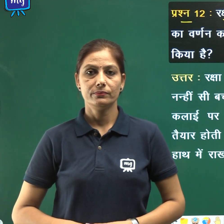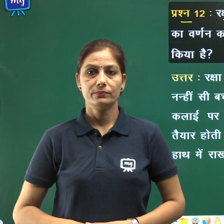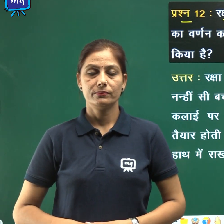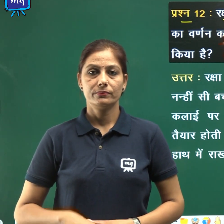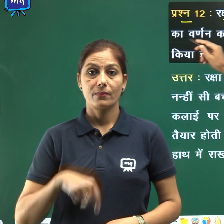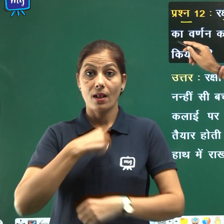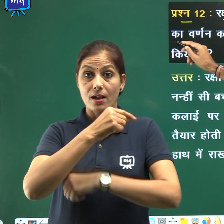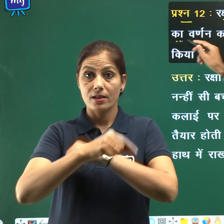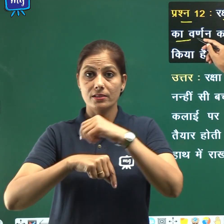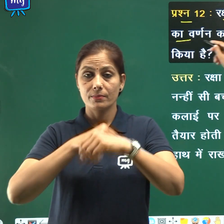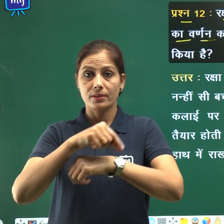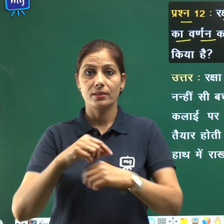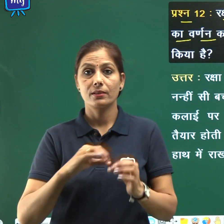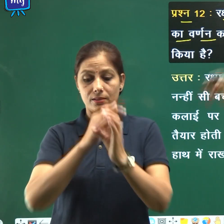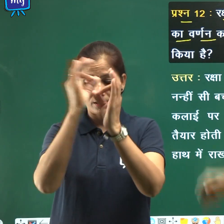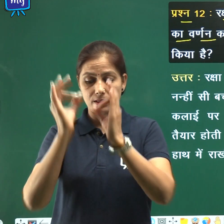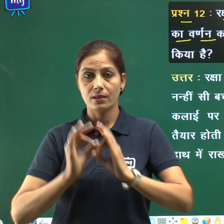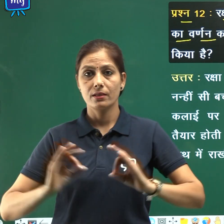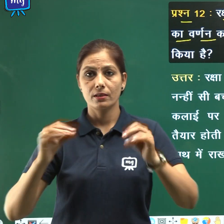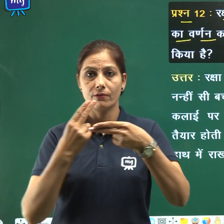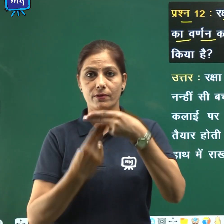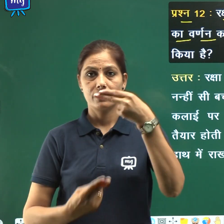रक्षाबंधन की तैयारी का वर्णन